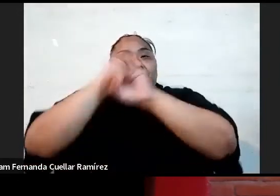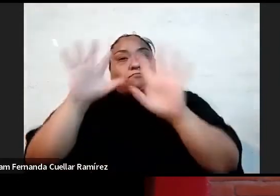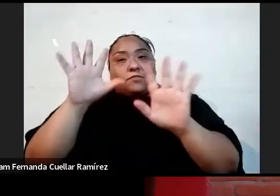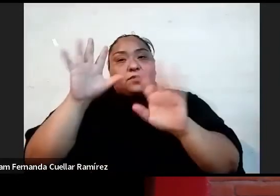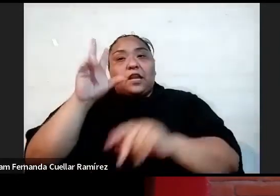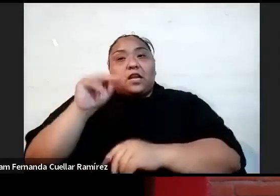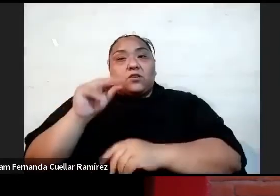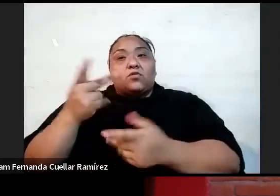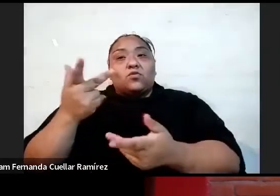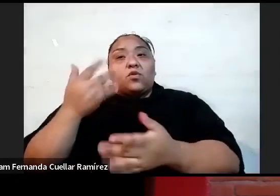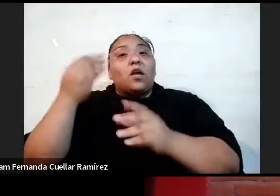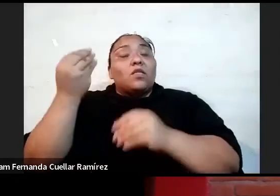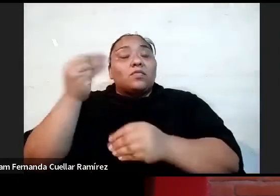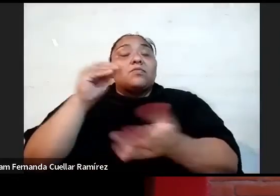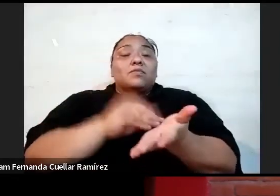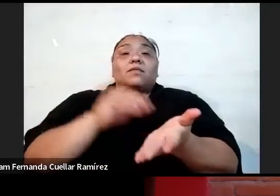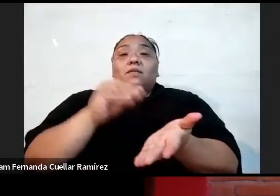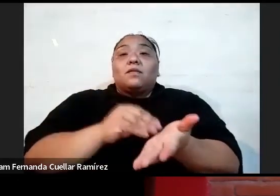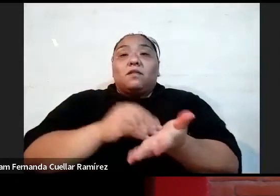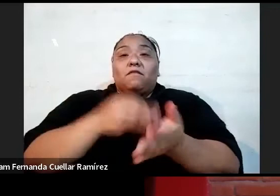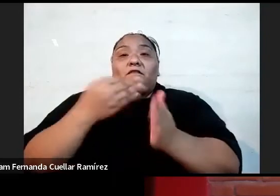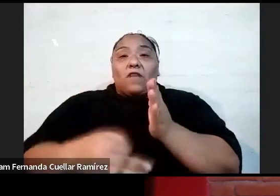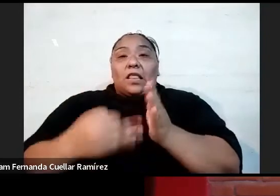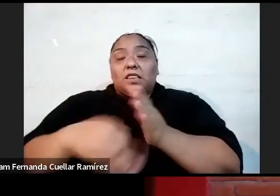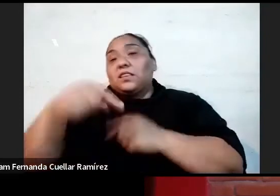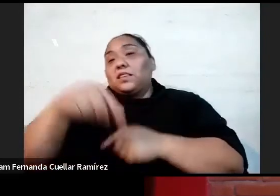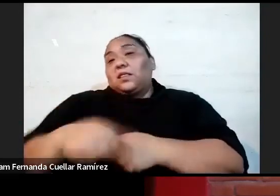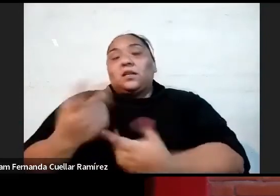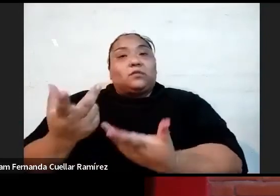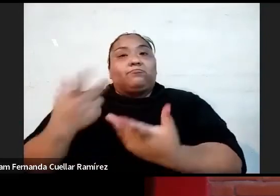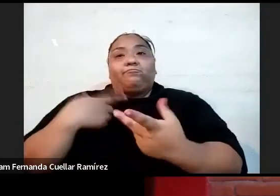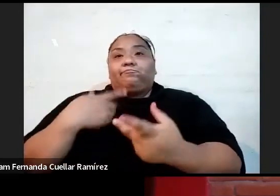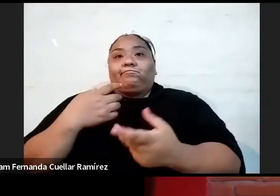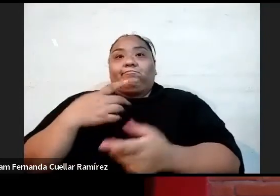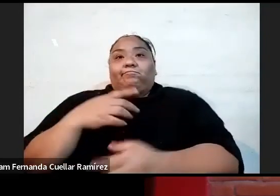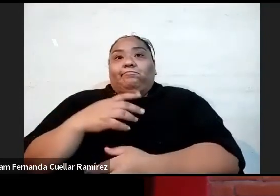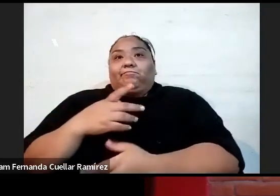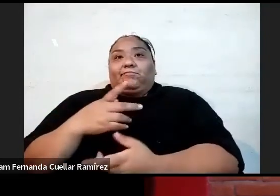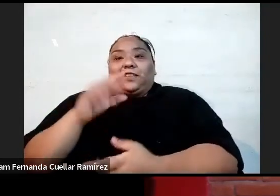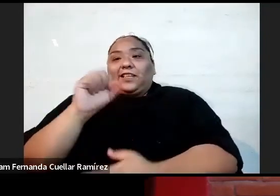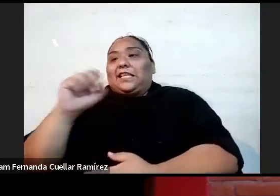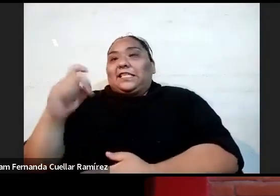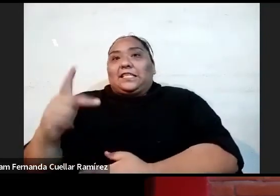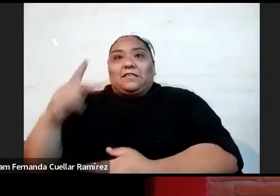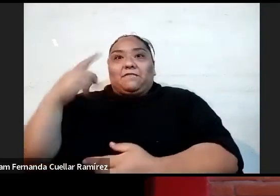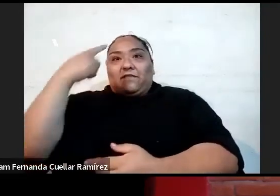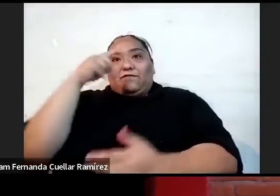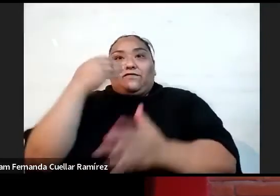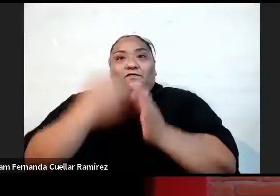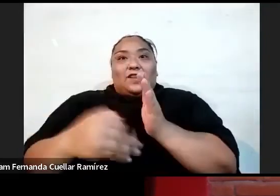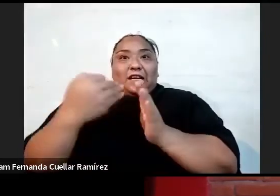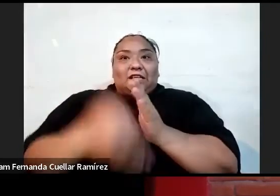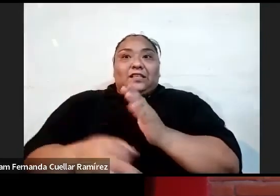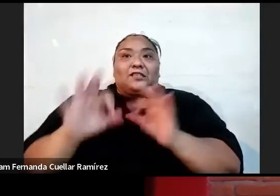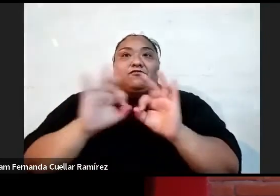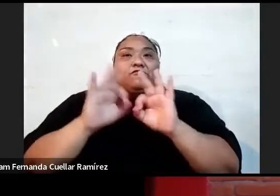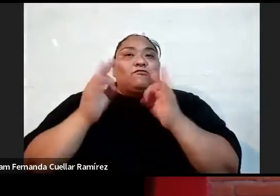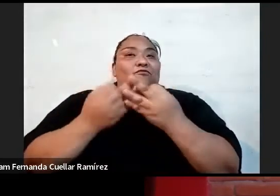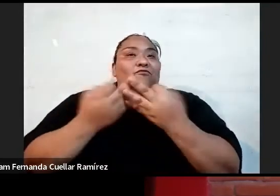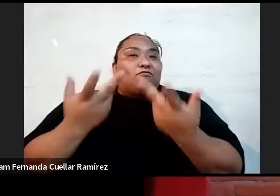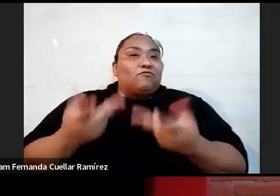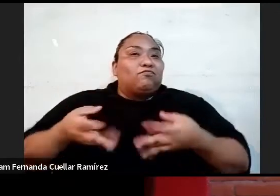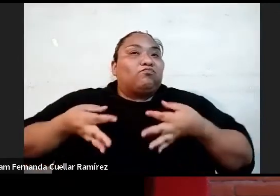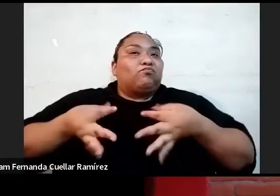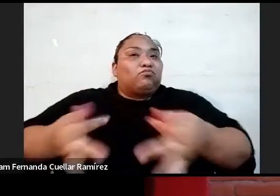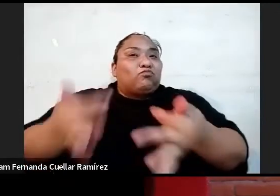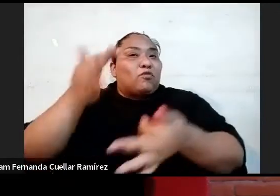sistema educativo mexicano, que es el que da como una formación, pues digamos, más formal. No existe